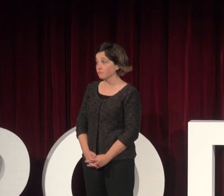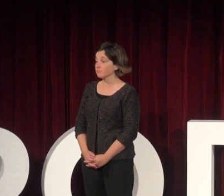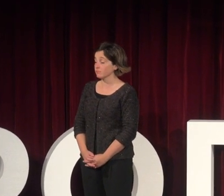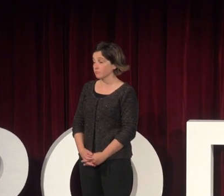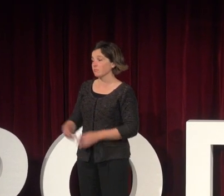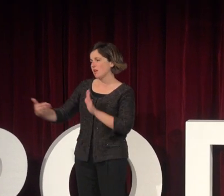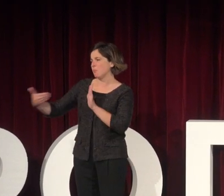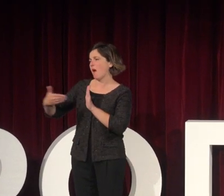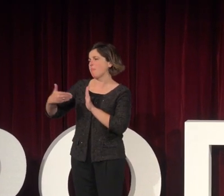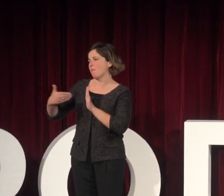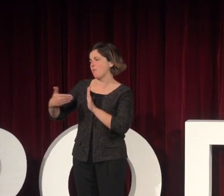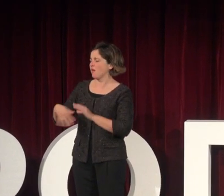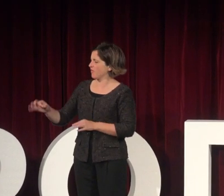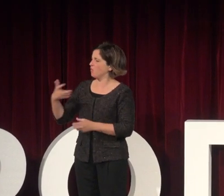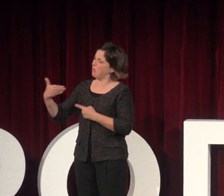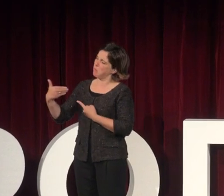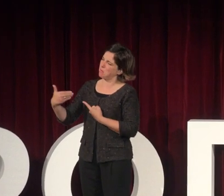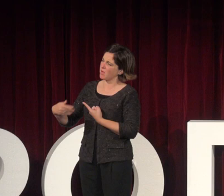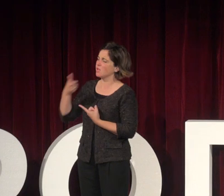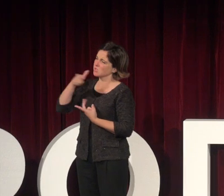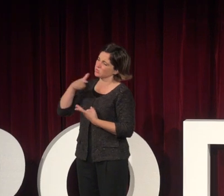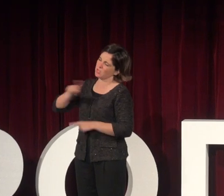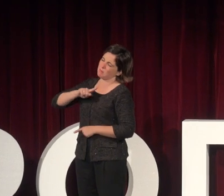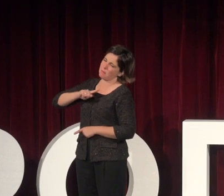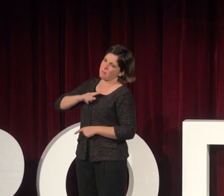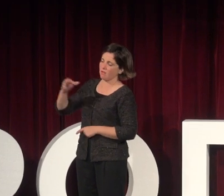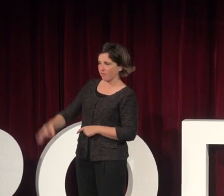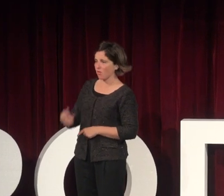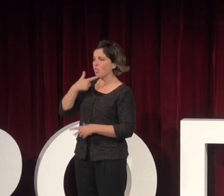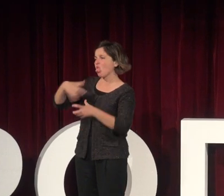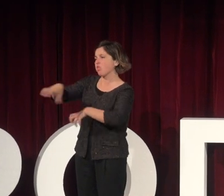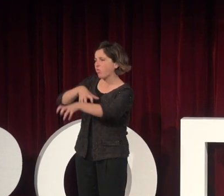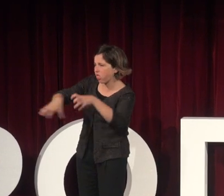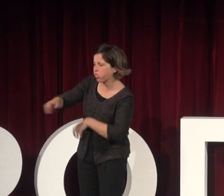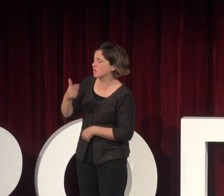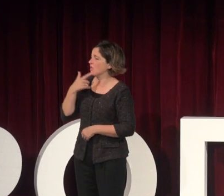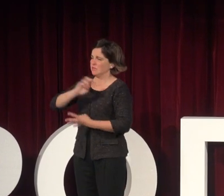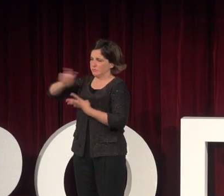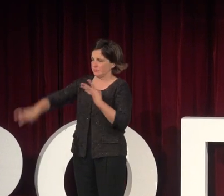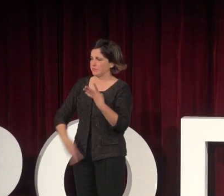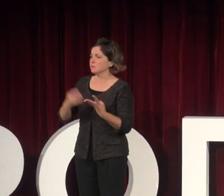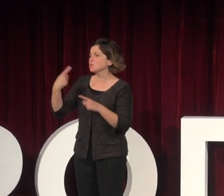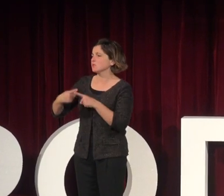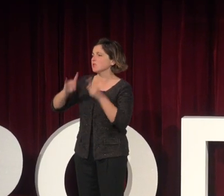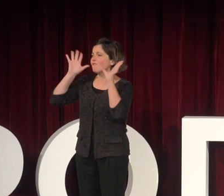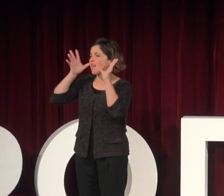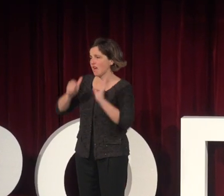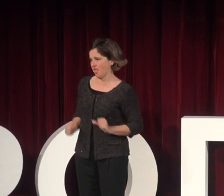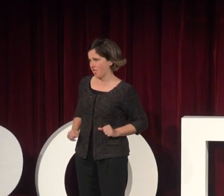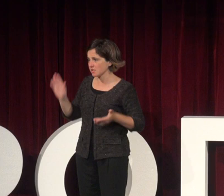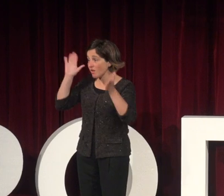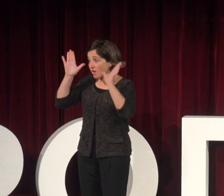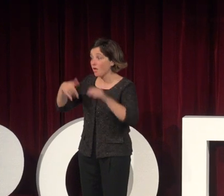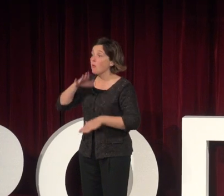van a atacar y nos van a insultar y van a decir que estamos divididos y van a decir todo tipo de barbaridades porque